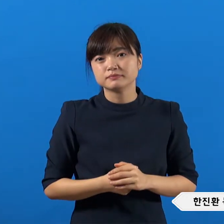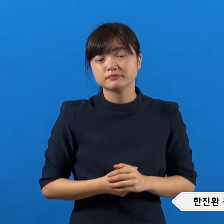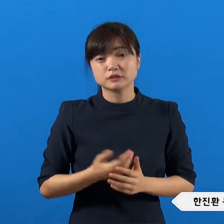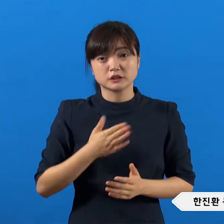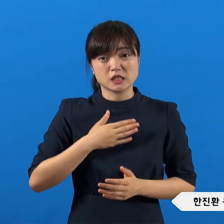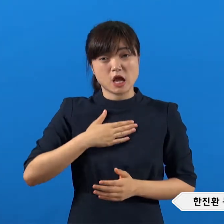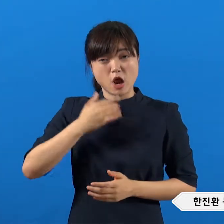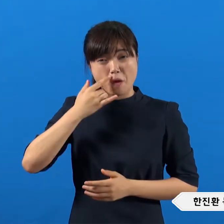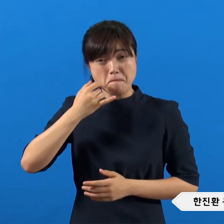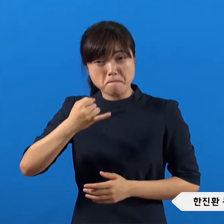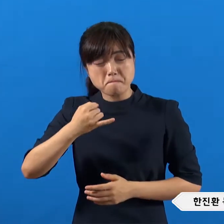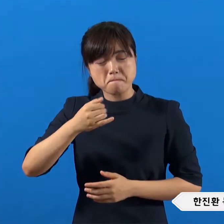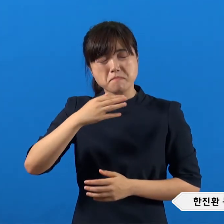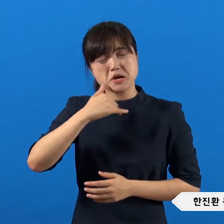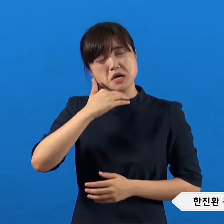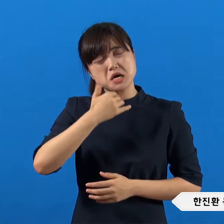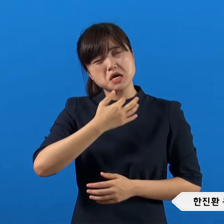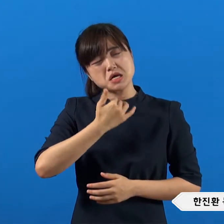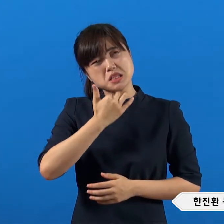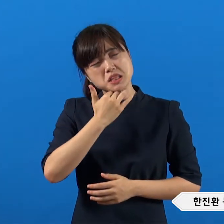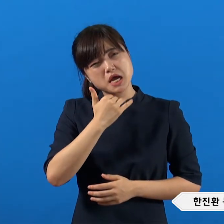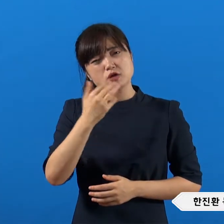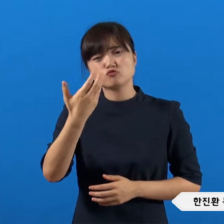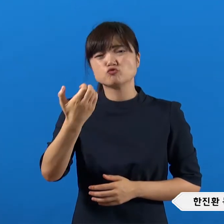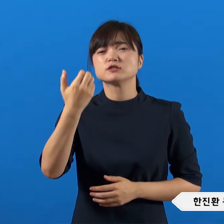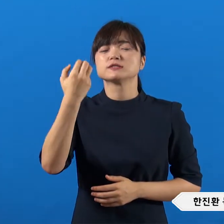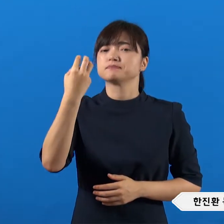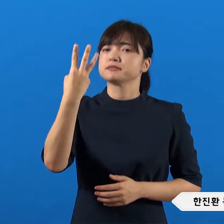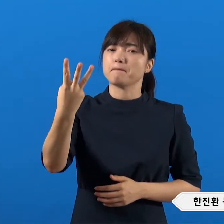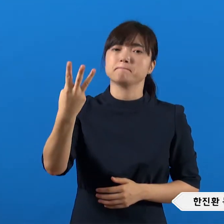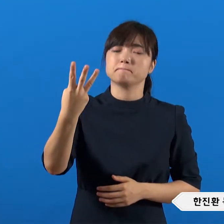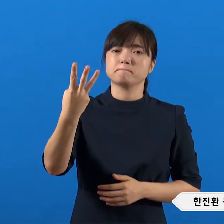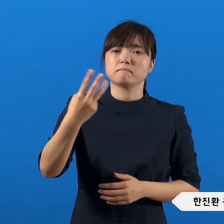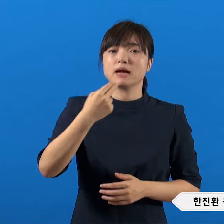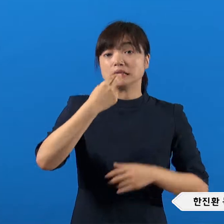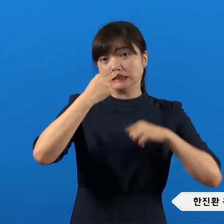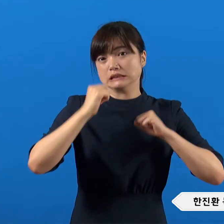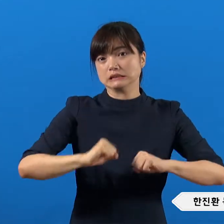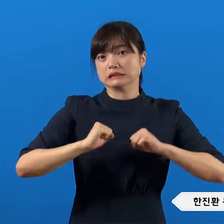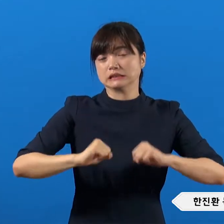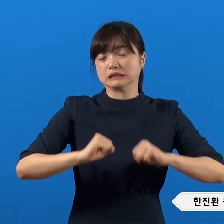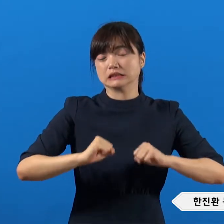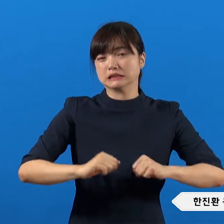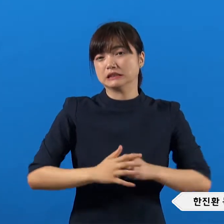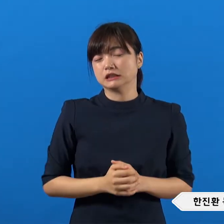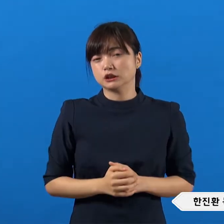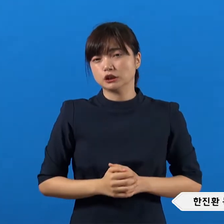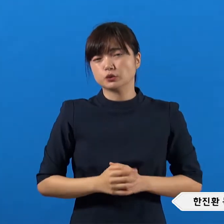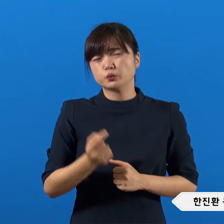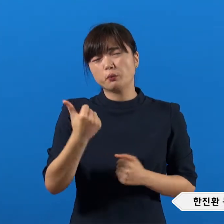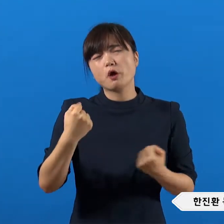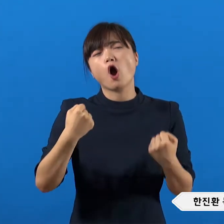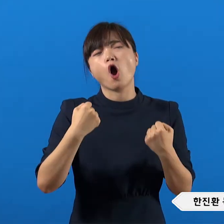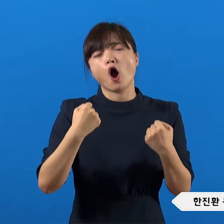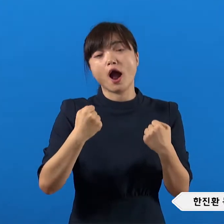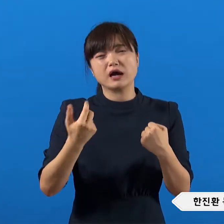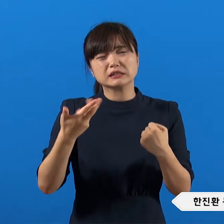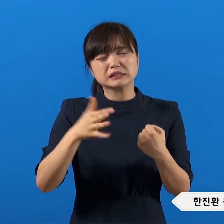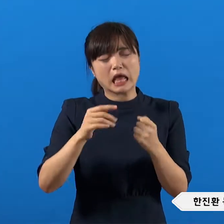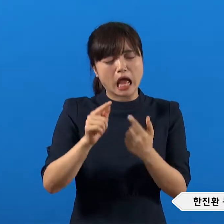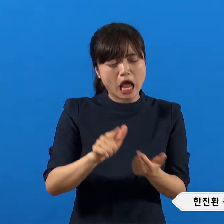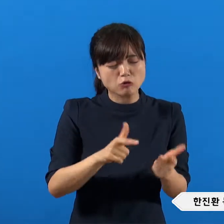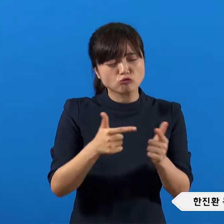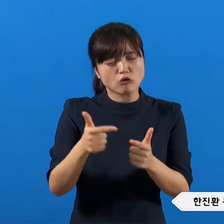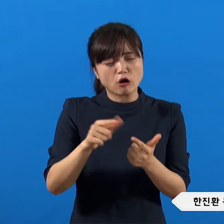저희 어머니는 올해 이제 93세 되십니다. 아직도 건강하기는 하시지만은 그래도 하루하루